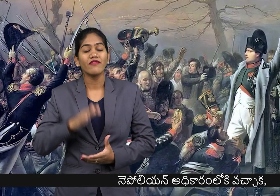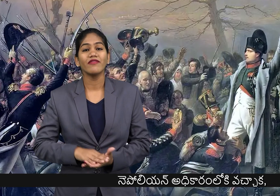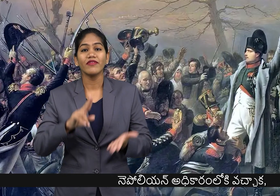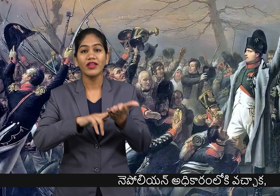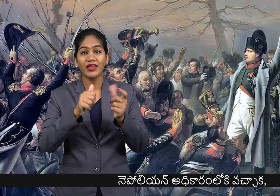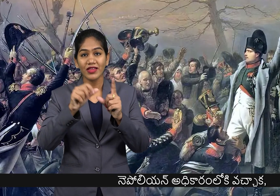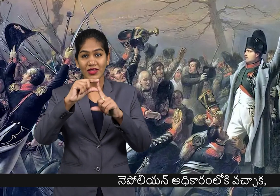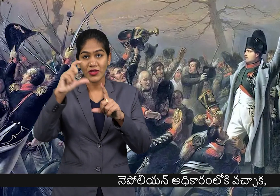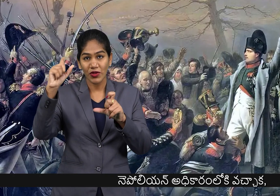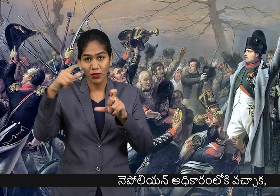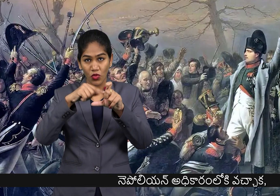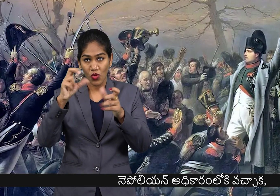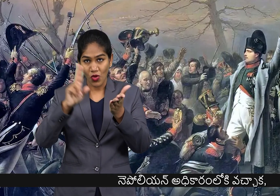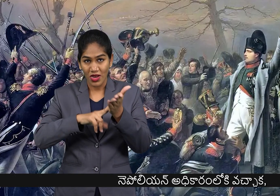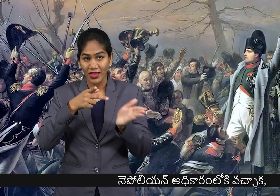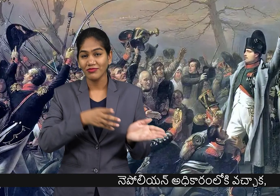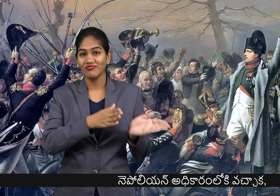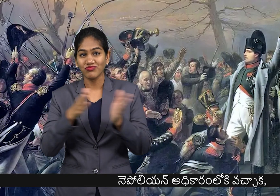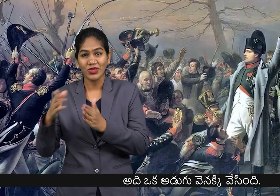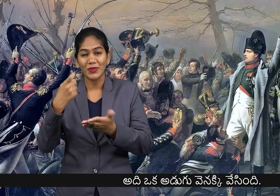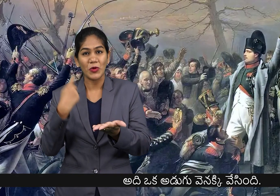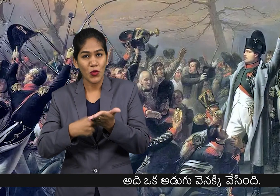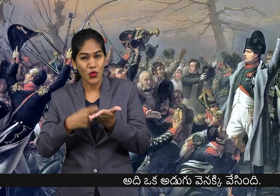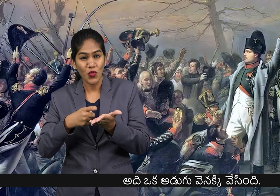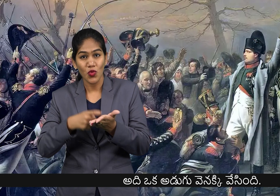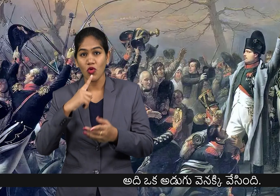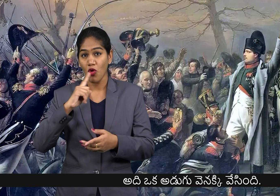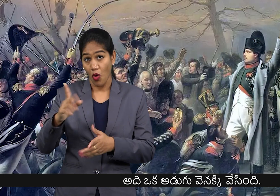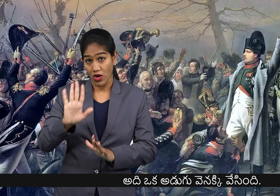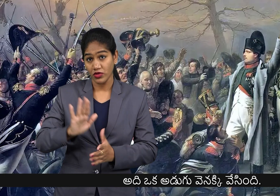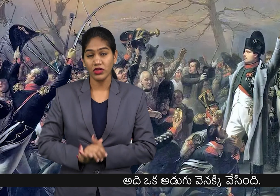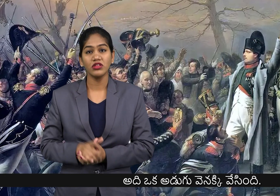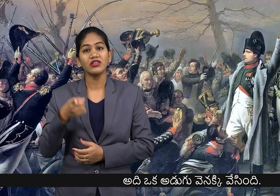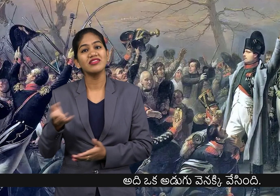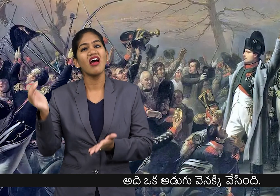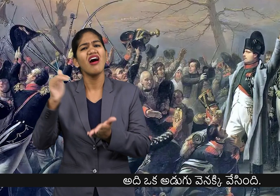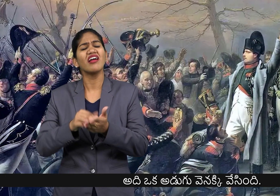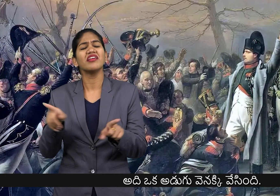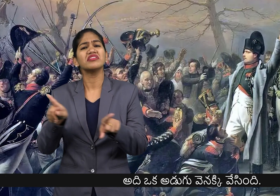నెపోలియన్ అధికారంలోకి వచ్చాక ఇది ఒక అడుగు వెనక్కి వేసింది.